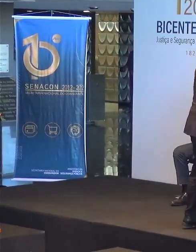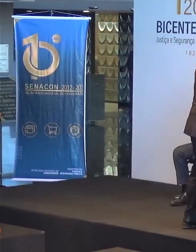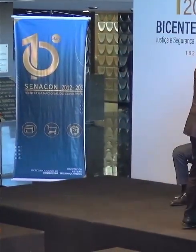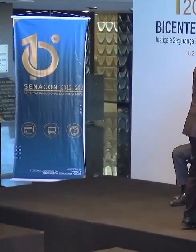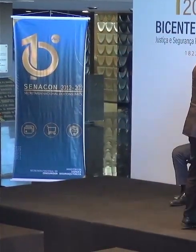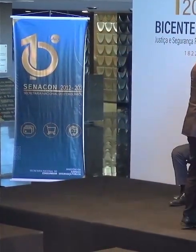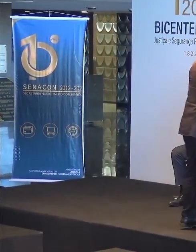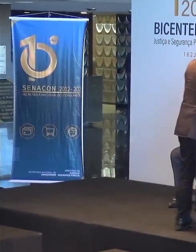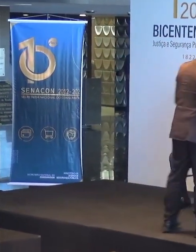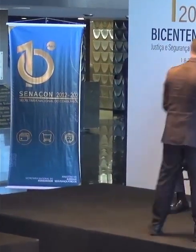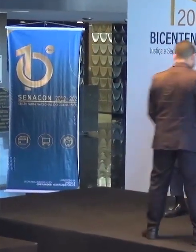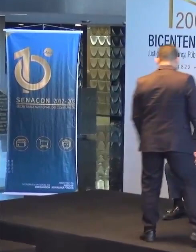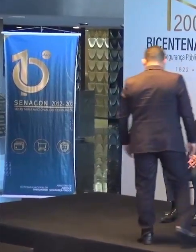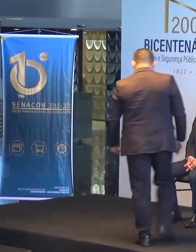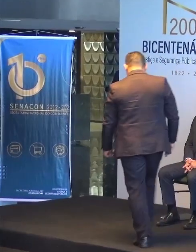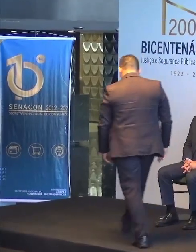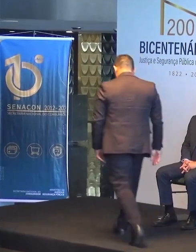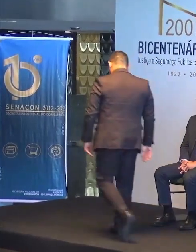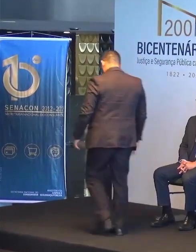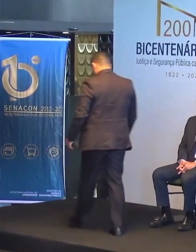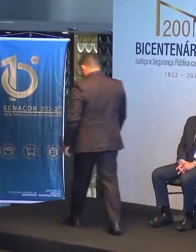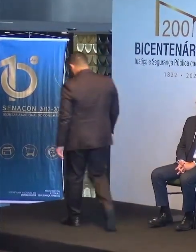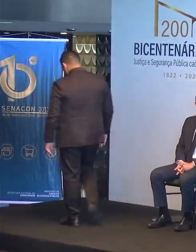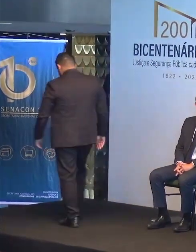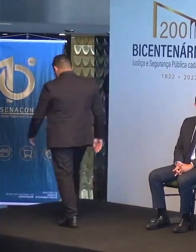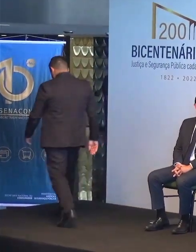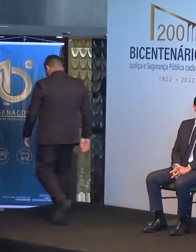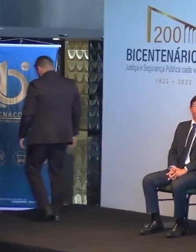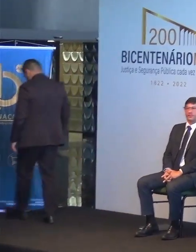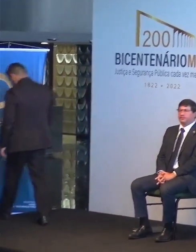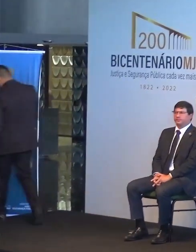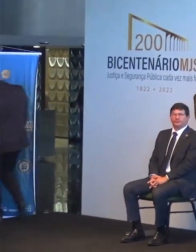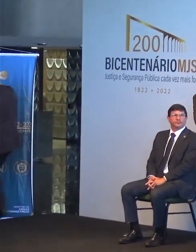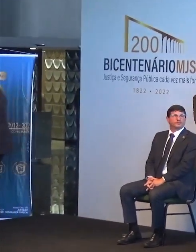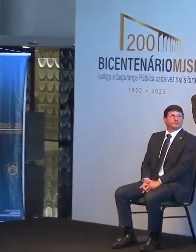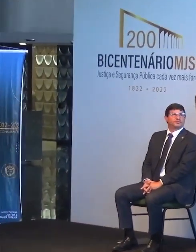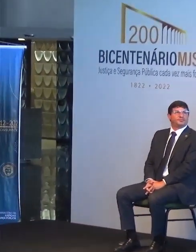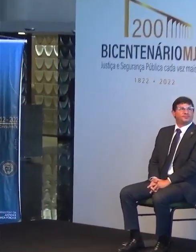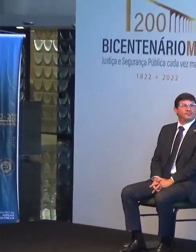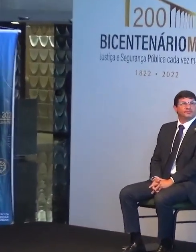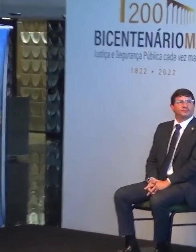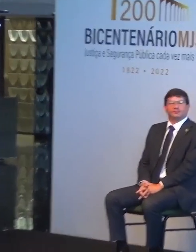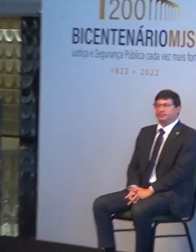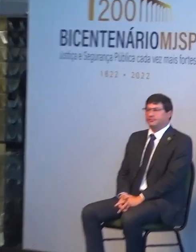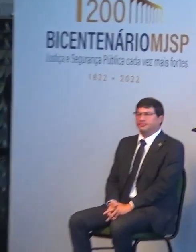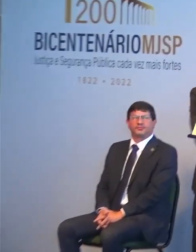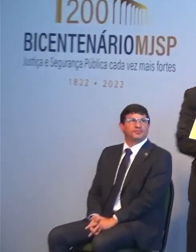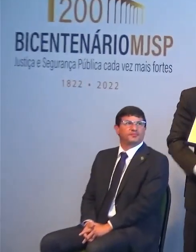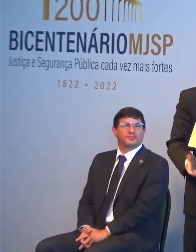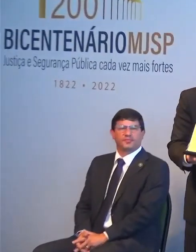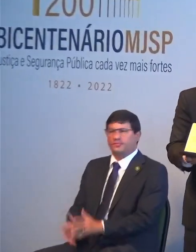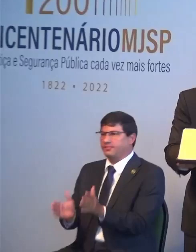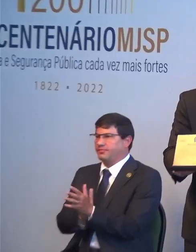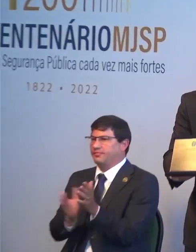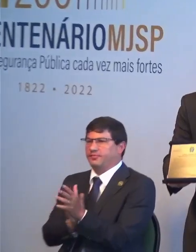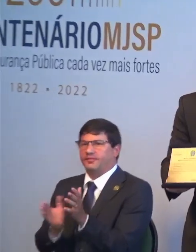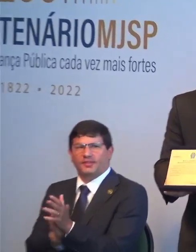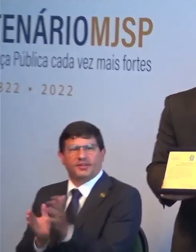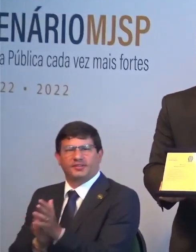forma de agradecimento pela especial atenção à proteção e defesa dos direitos dos consumidores brasileiros.